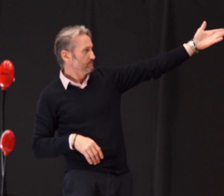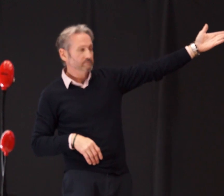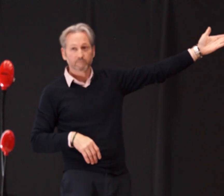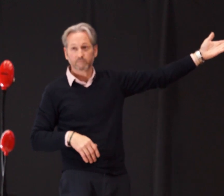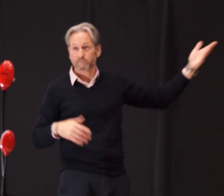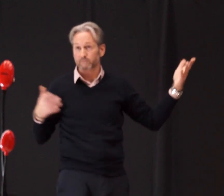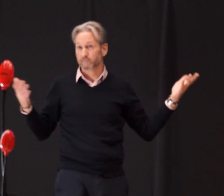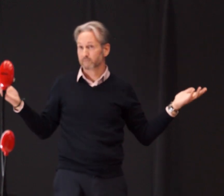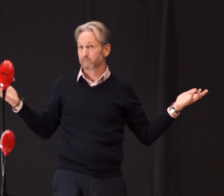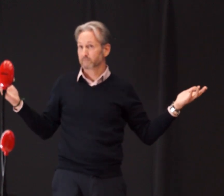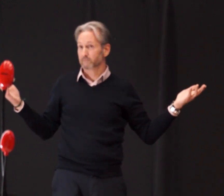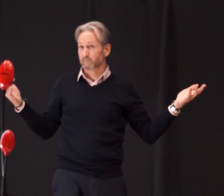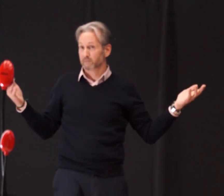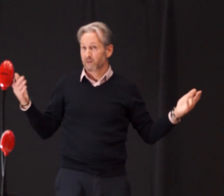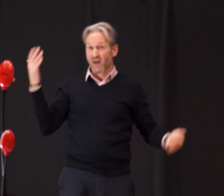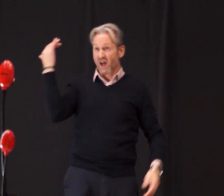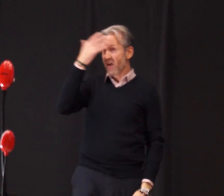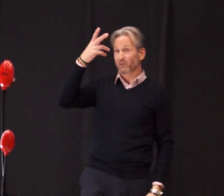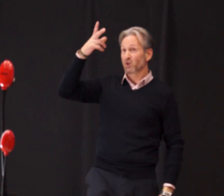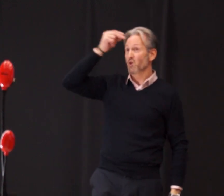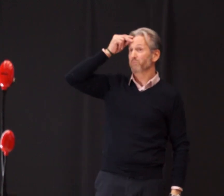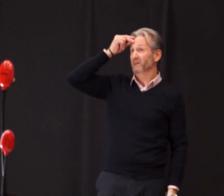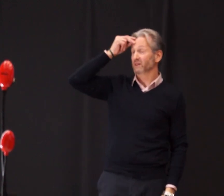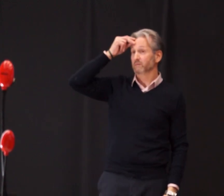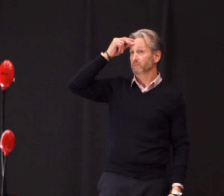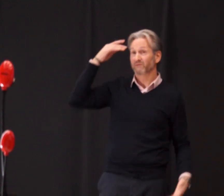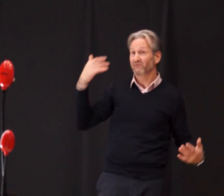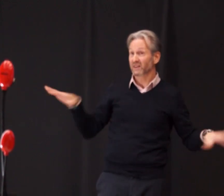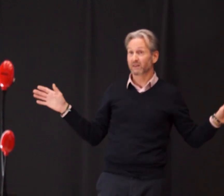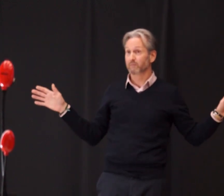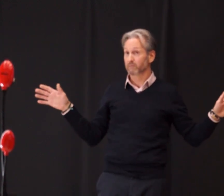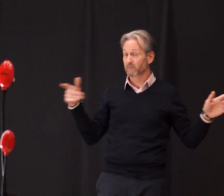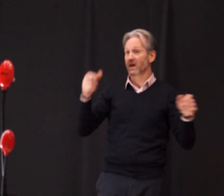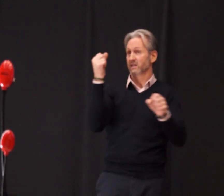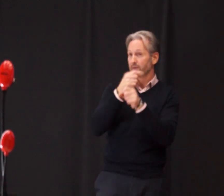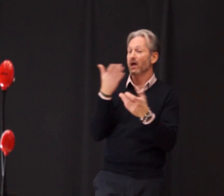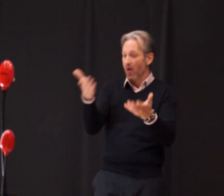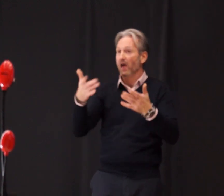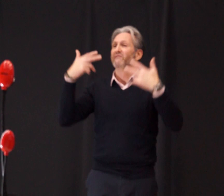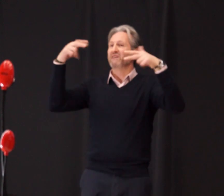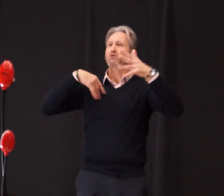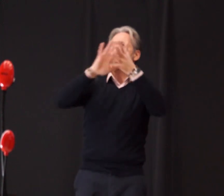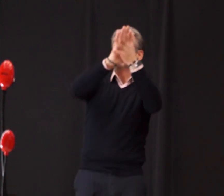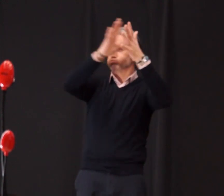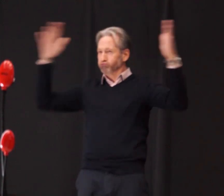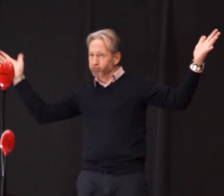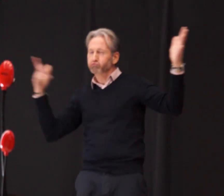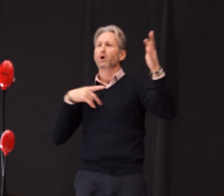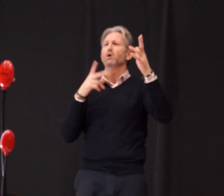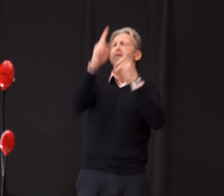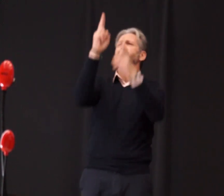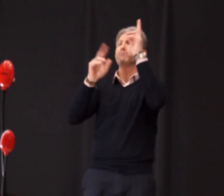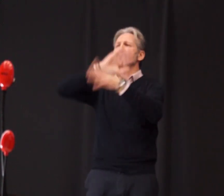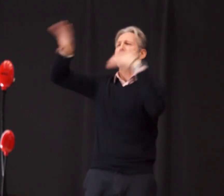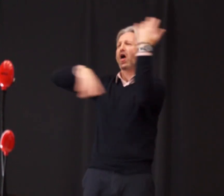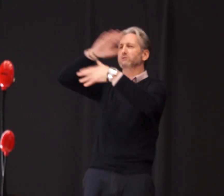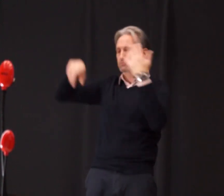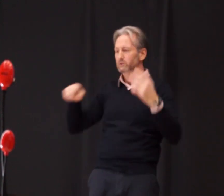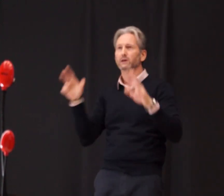et la situation finale. Et pour les enfants, c'est très très facile à comprendre. Parce que c'est des signes qui sont composés.